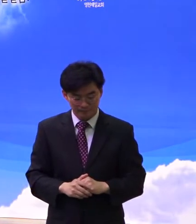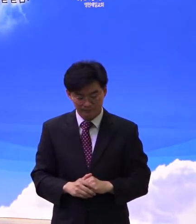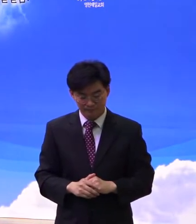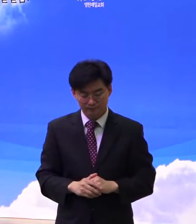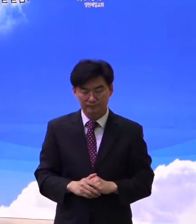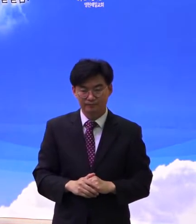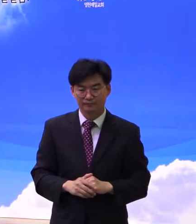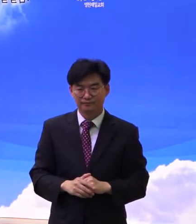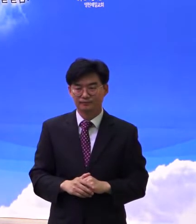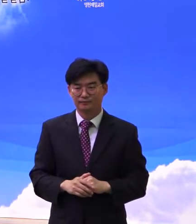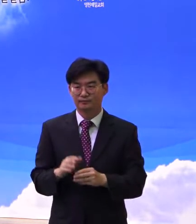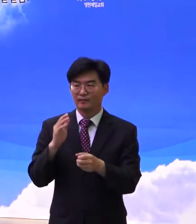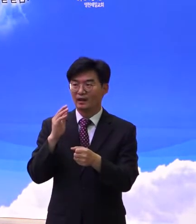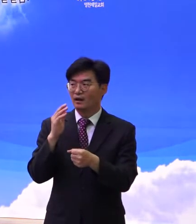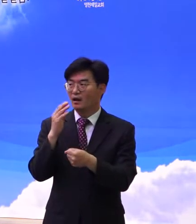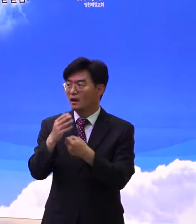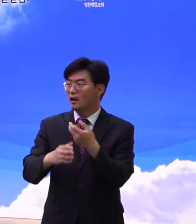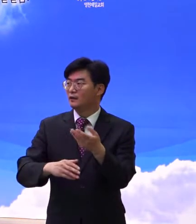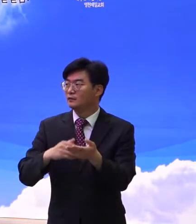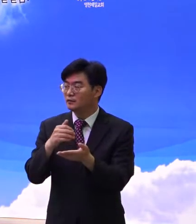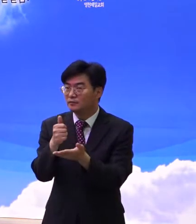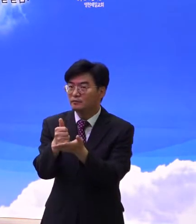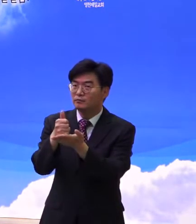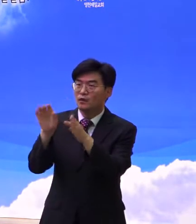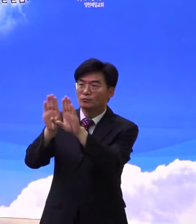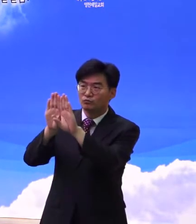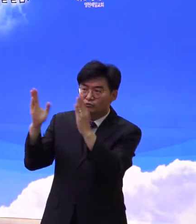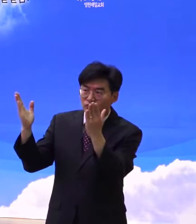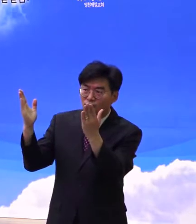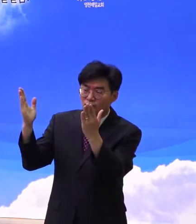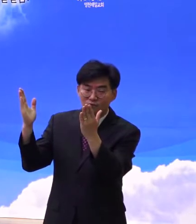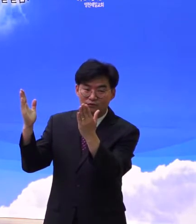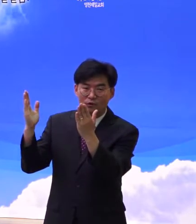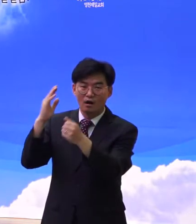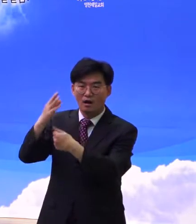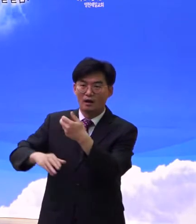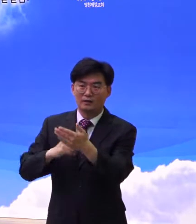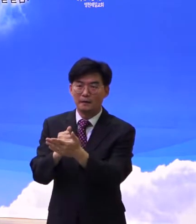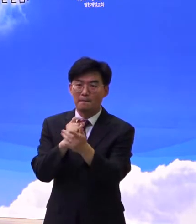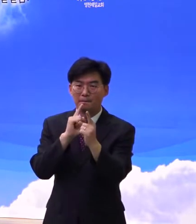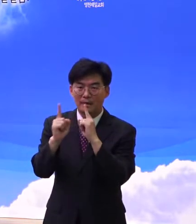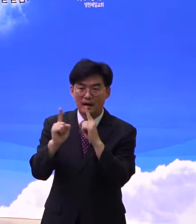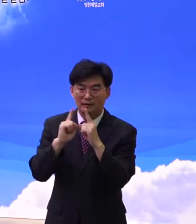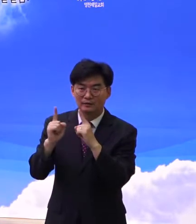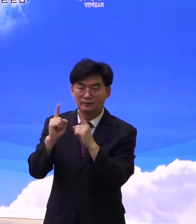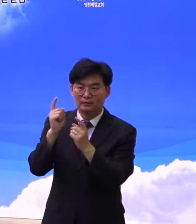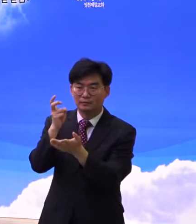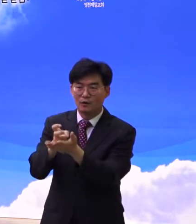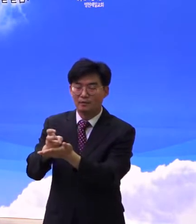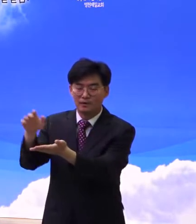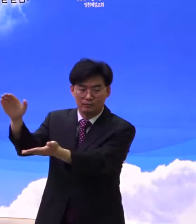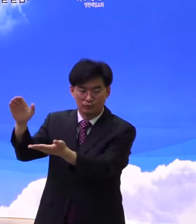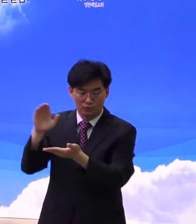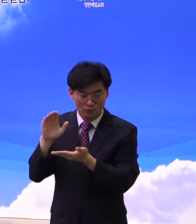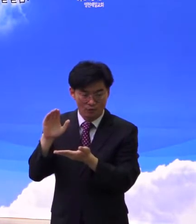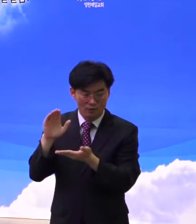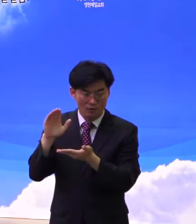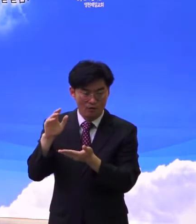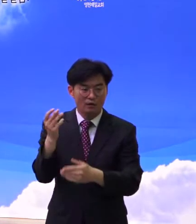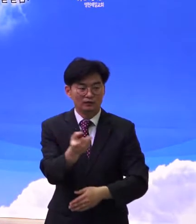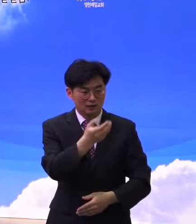것입니다. 하늘의 문이 활짝 열리고 하나님의 계시가 이 땅 가운데에 성령의 충만을 받은 제자들의